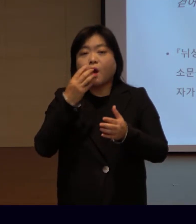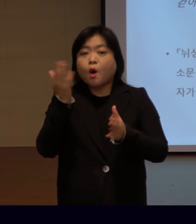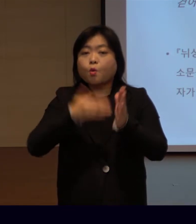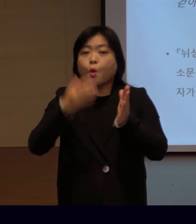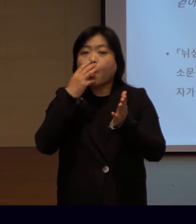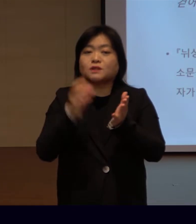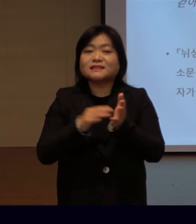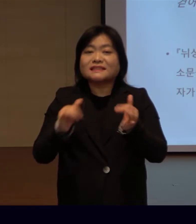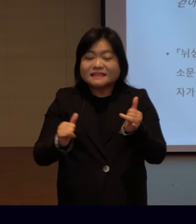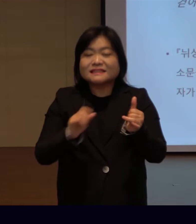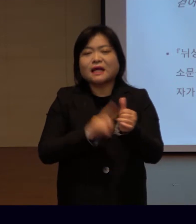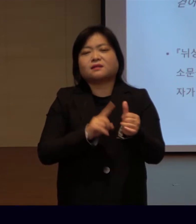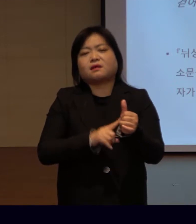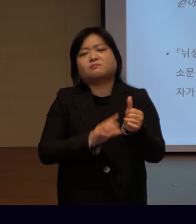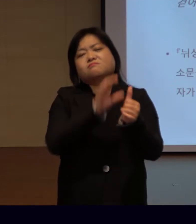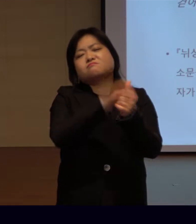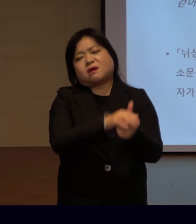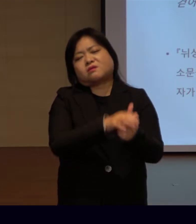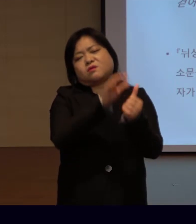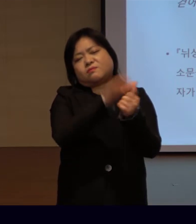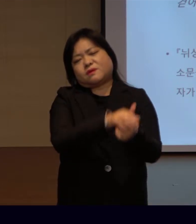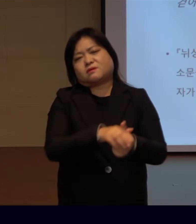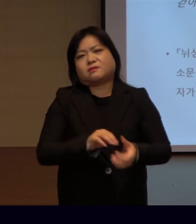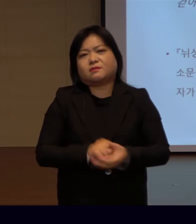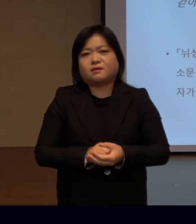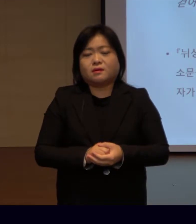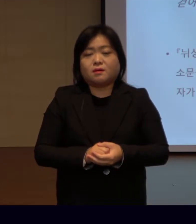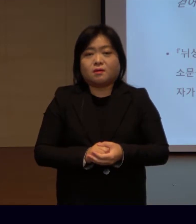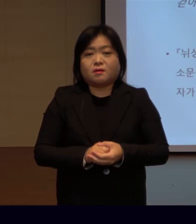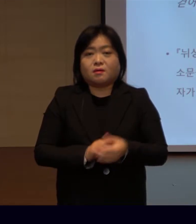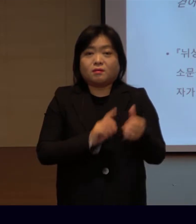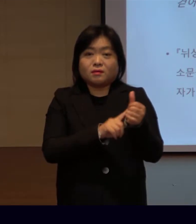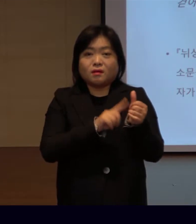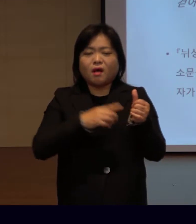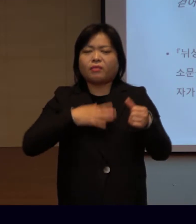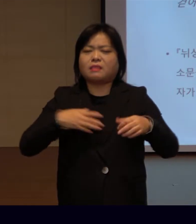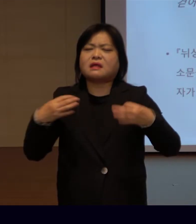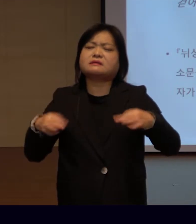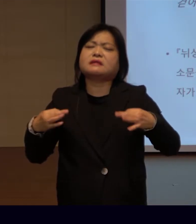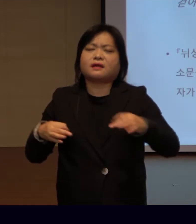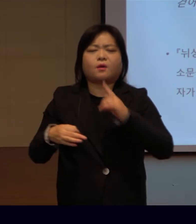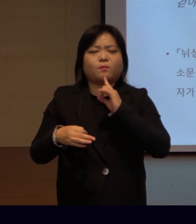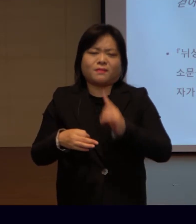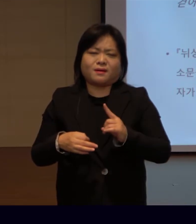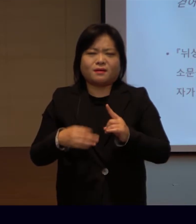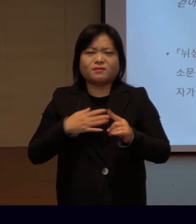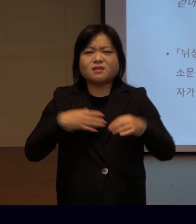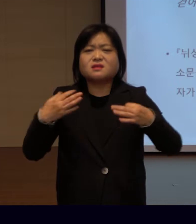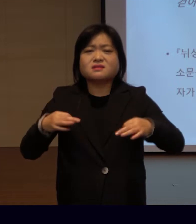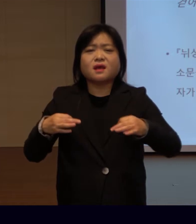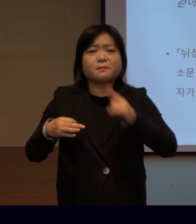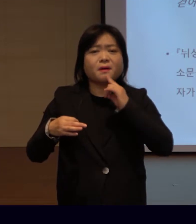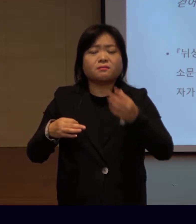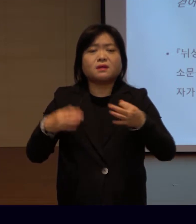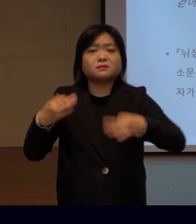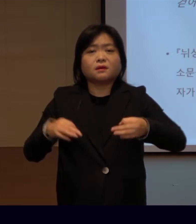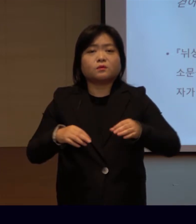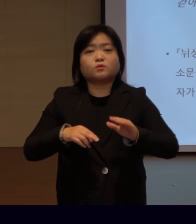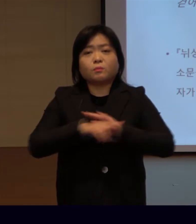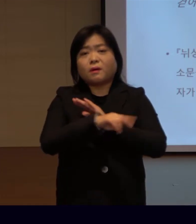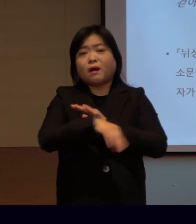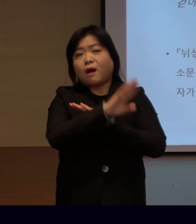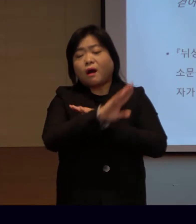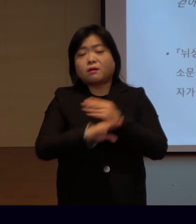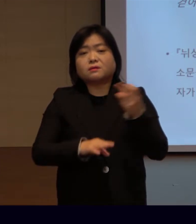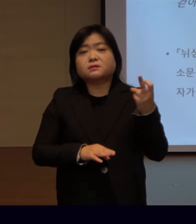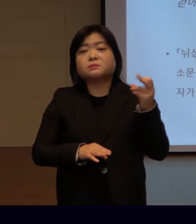믿고 거기에 맡겼어요. 이렇게 말합니다. 로갱은 나에게 은행이었어요. 근데 그 은행이 튄 겁니다. 그러니까